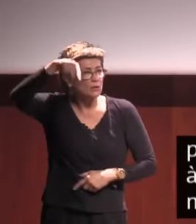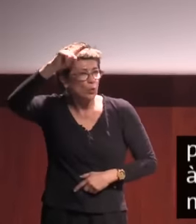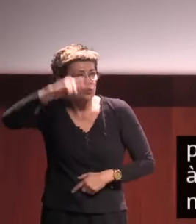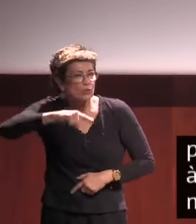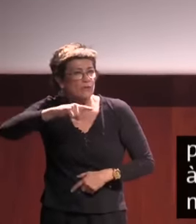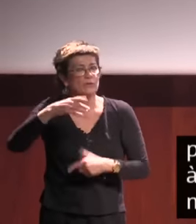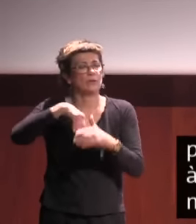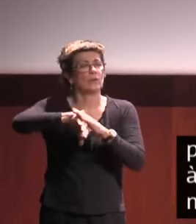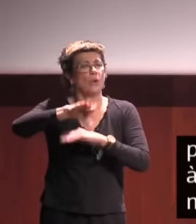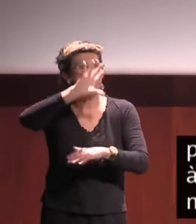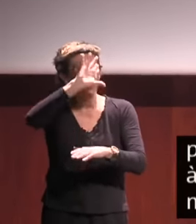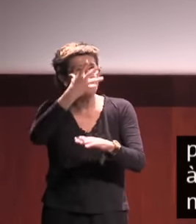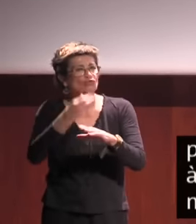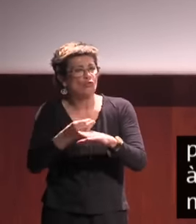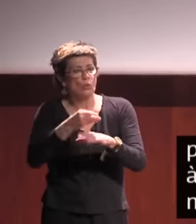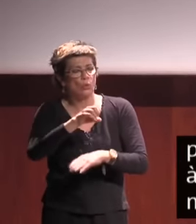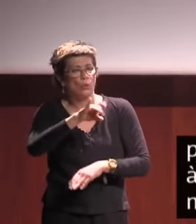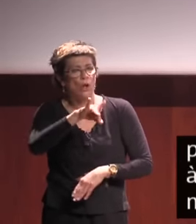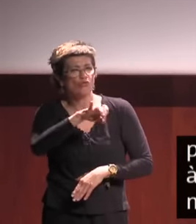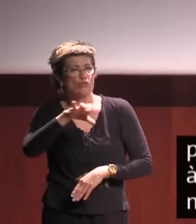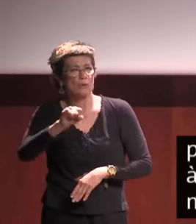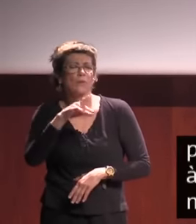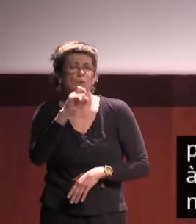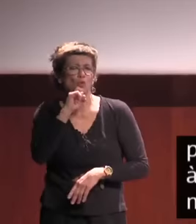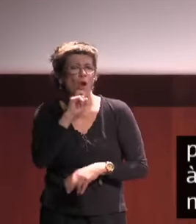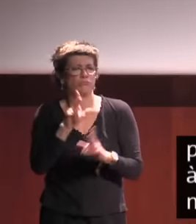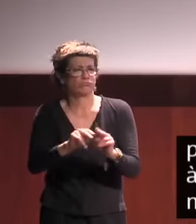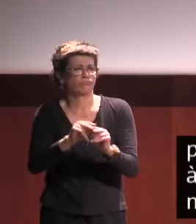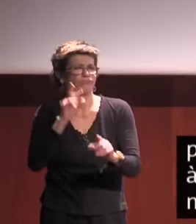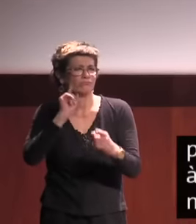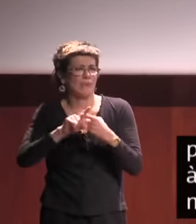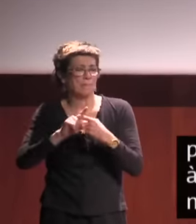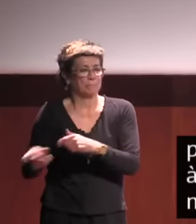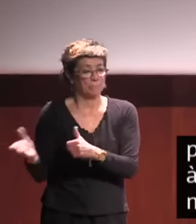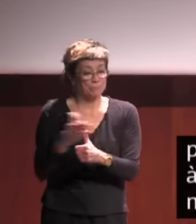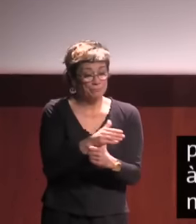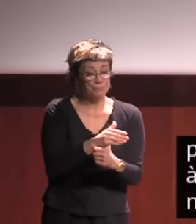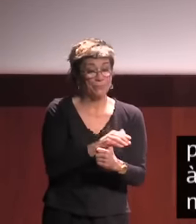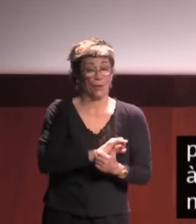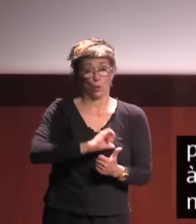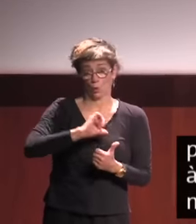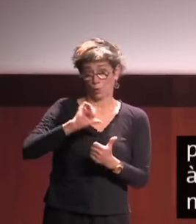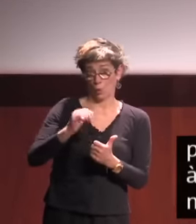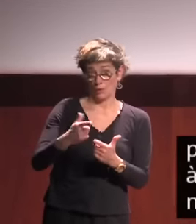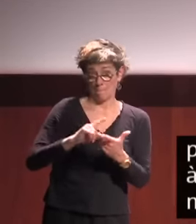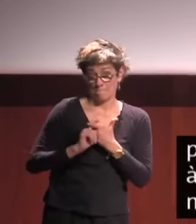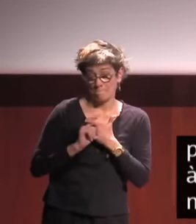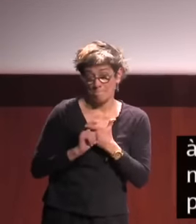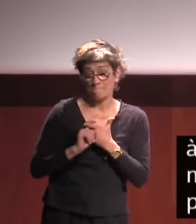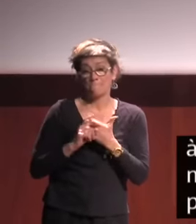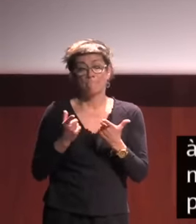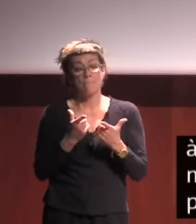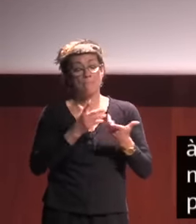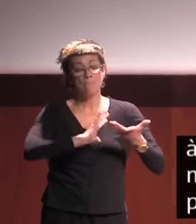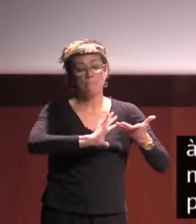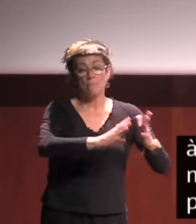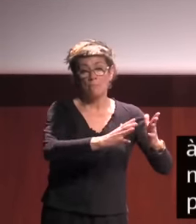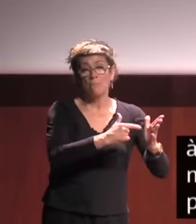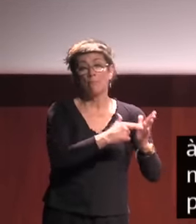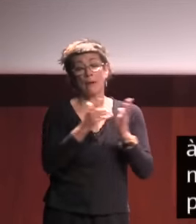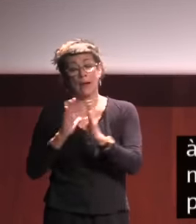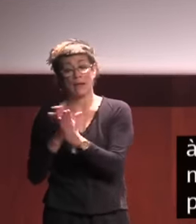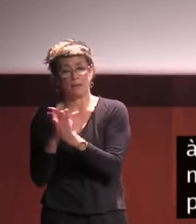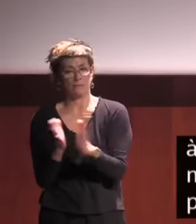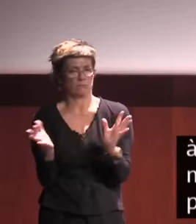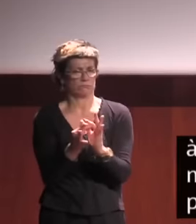à l'EHESS, nous parlera dans sa conférence. La deuxième révolution des rapports entre la langue des signes française et le